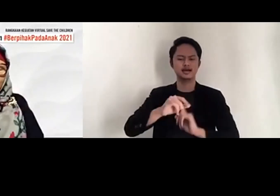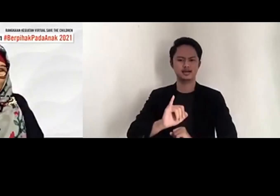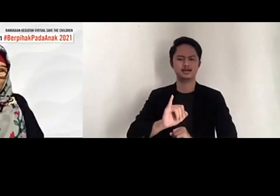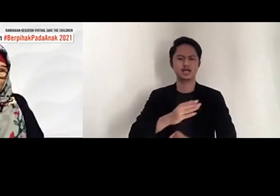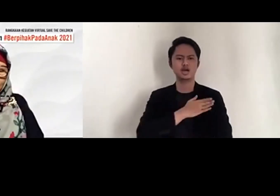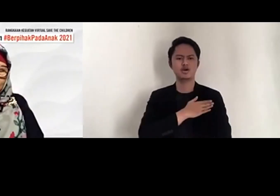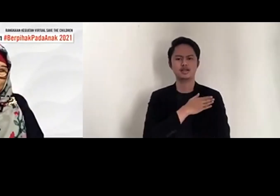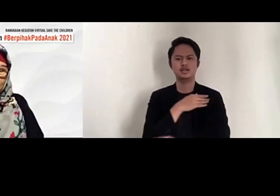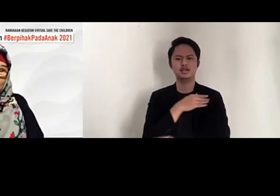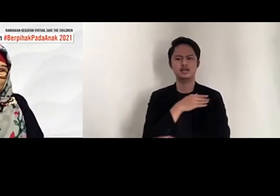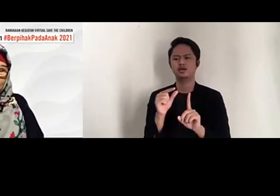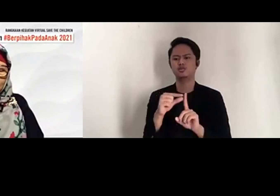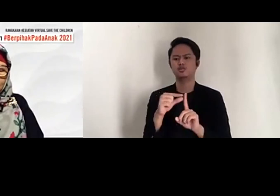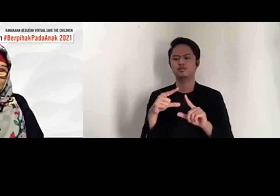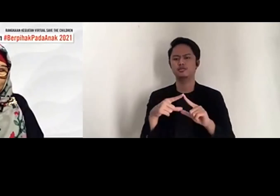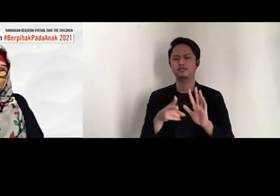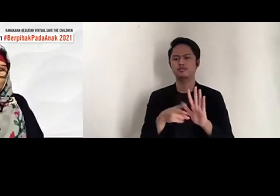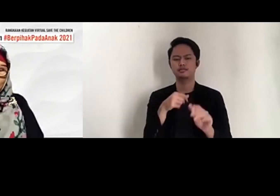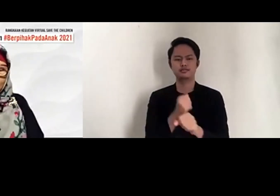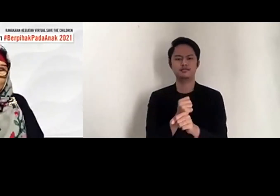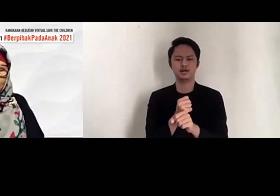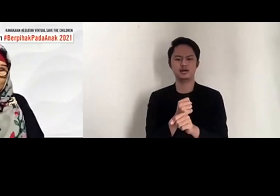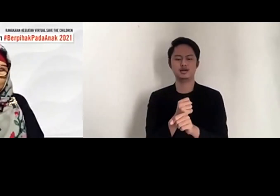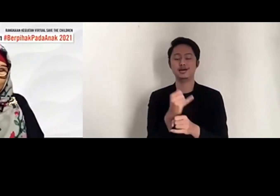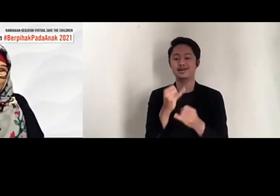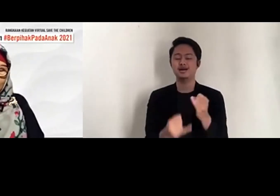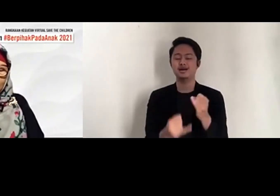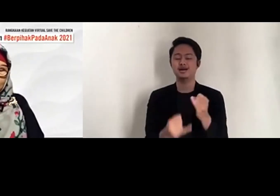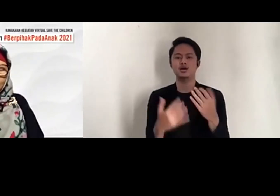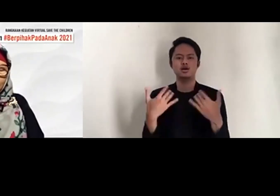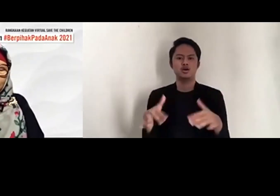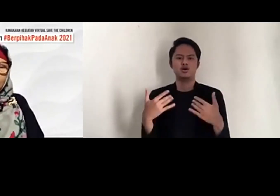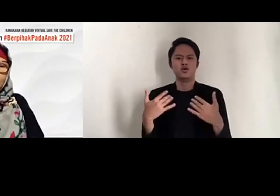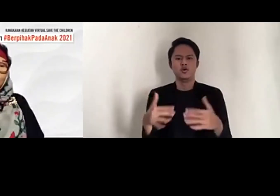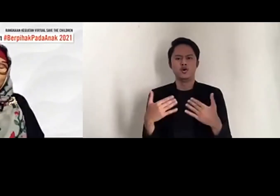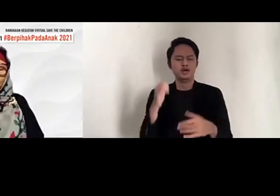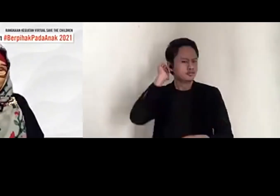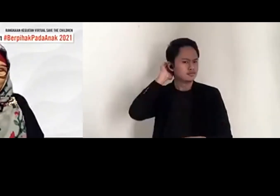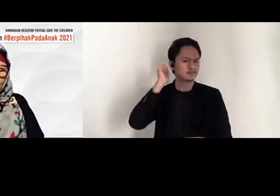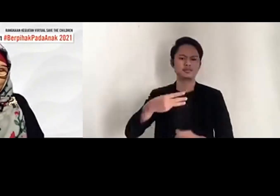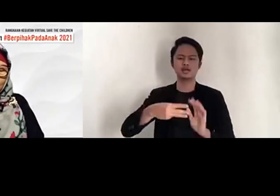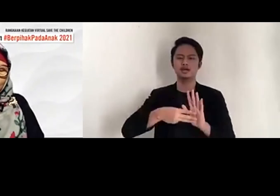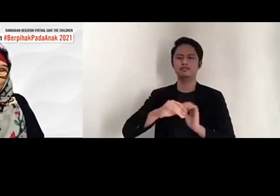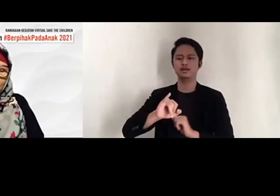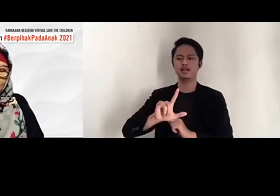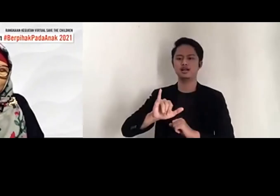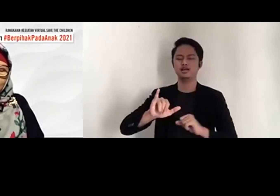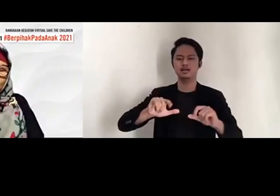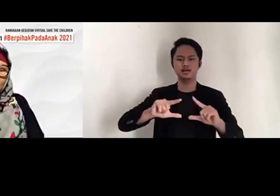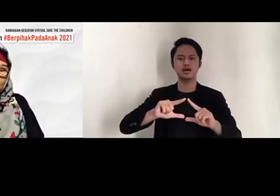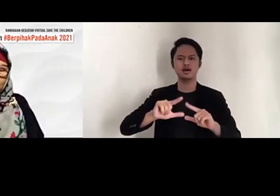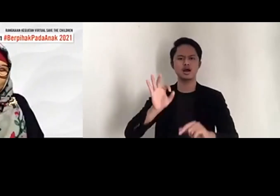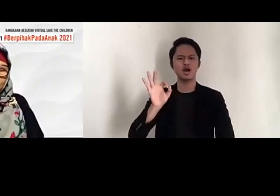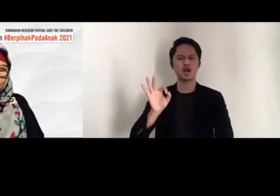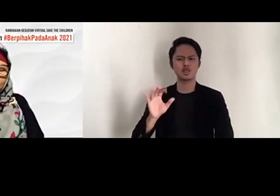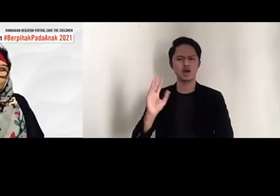Kabupaten Kupang, Nusa Tenggara. Terakhir luar biasa ada Ibu Emilia Luto, orang tua,